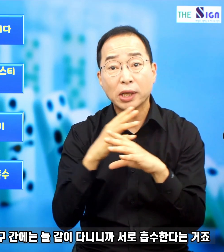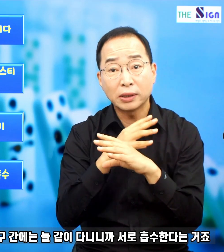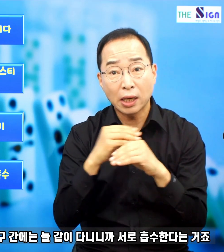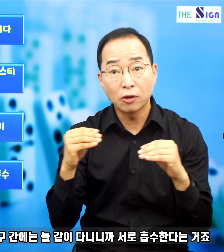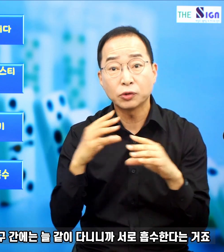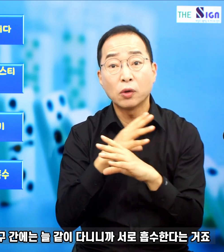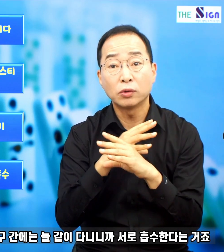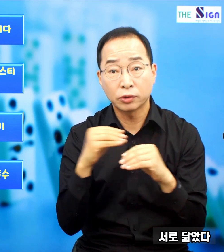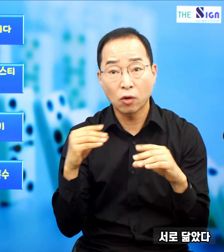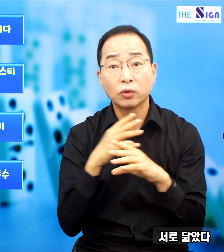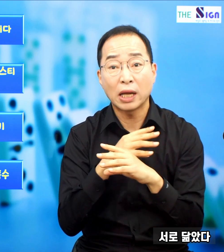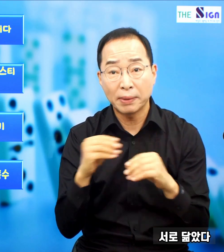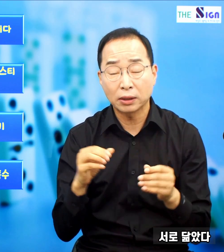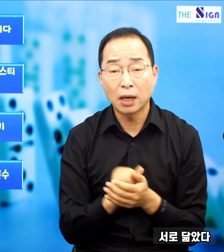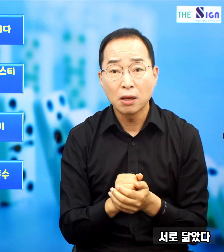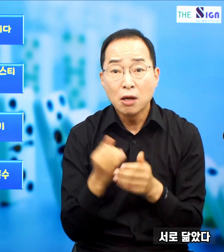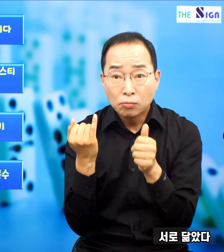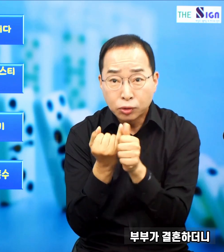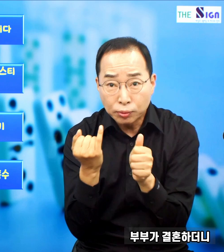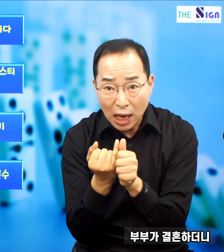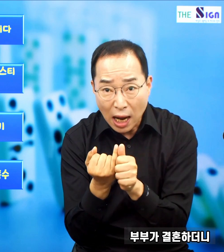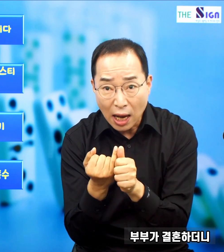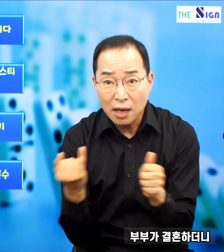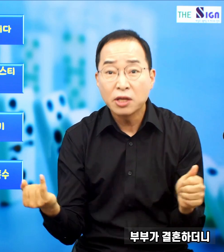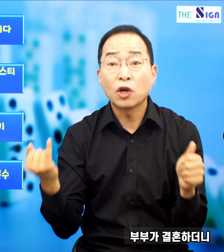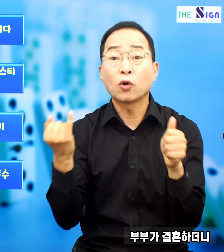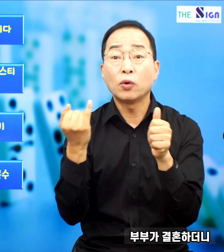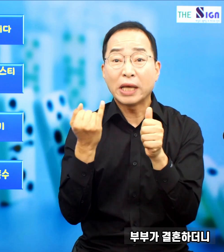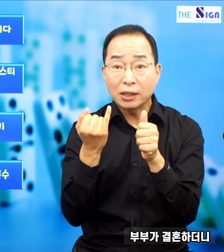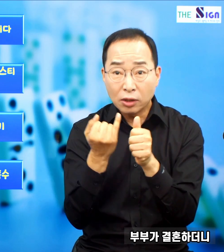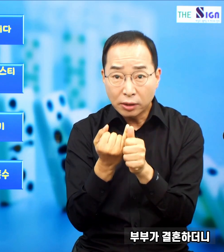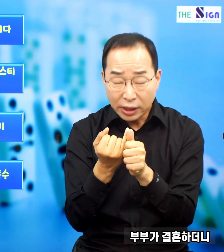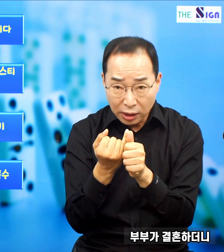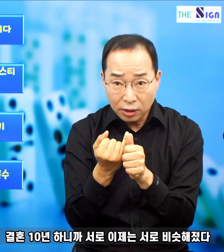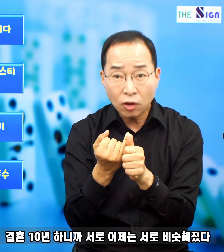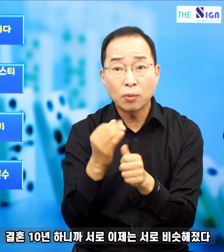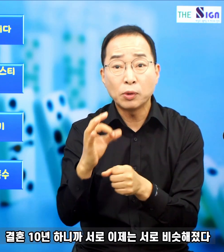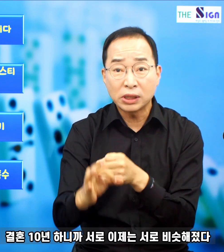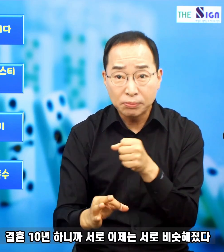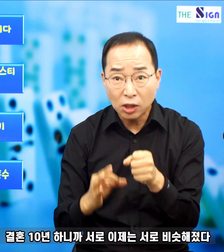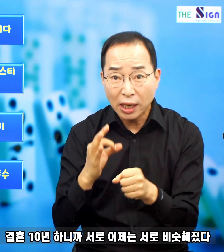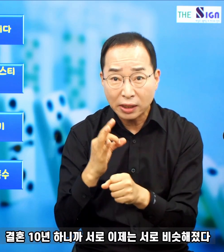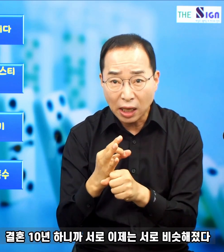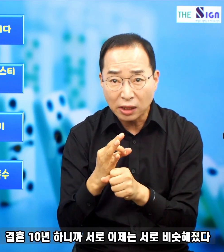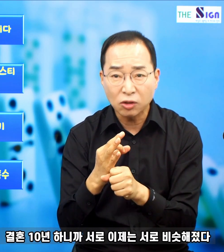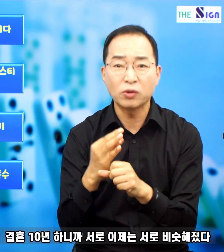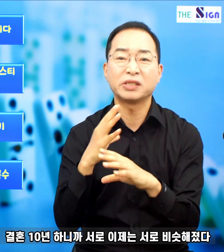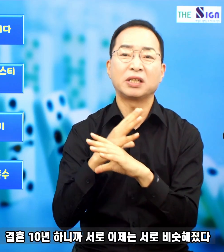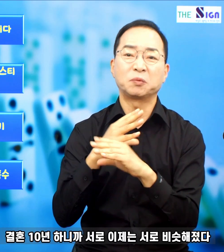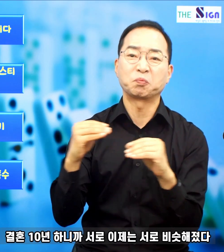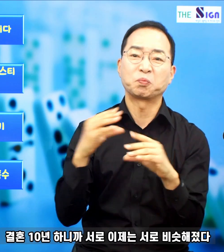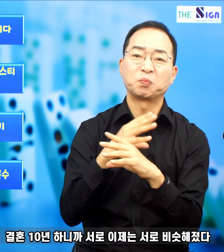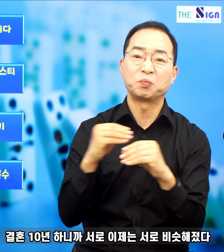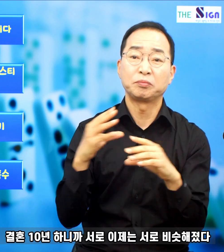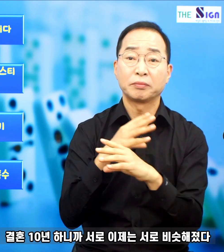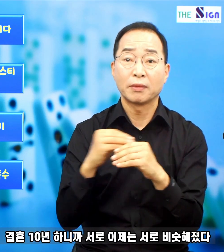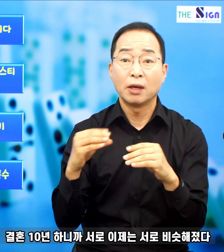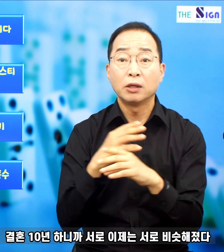흡수한다는 거죠. 서로 닮았다. 부부가 결혼하더니 결혼 뭐 10년 하니까 서로 이제는